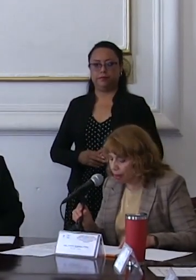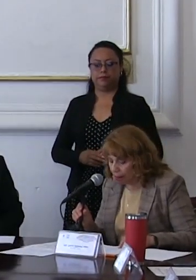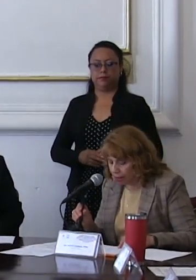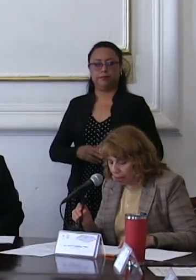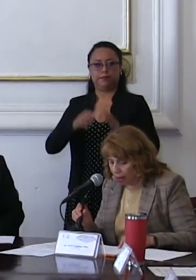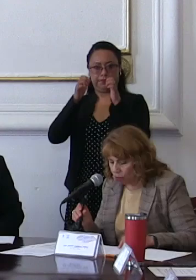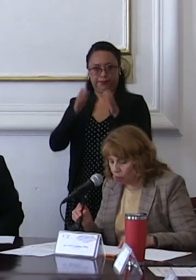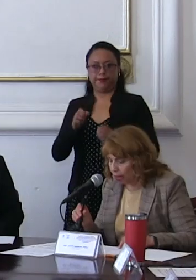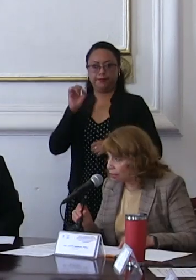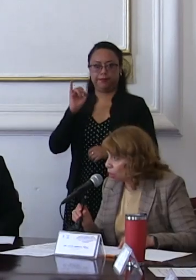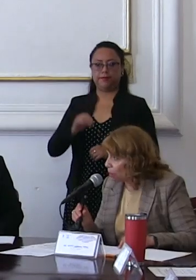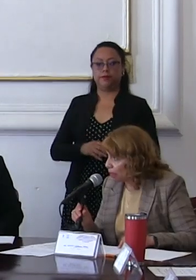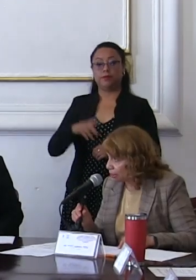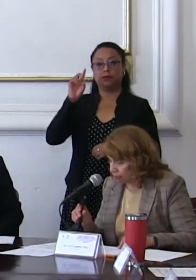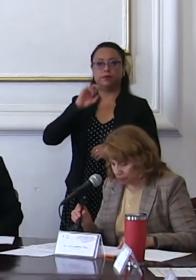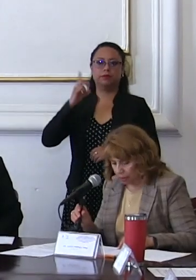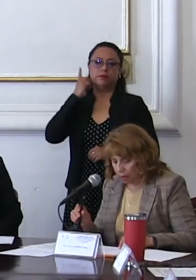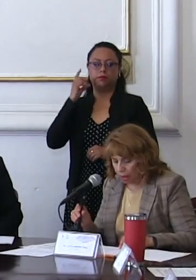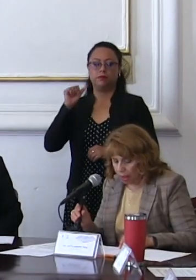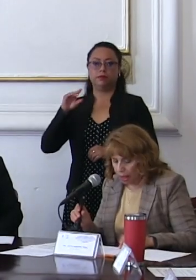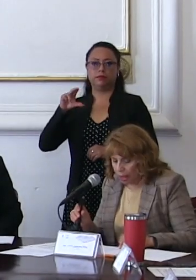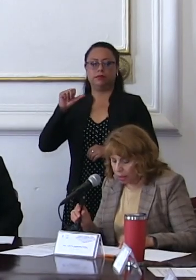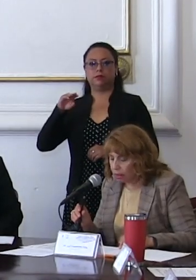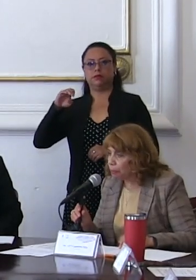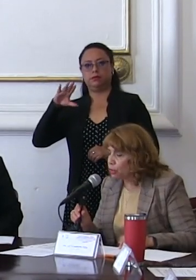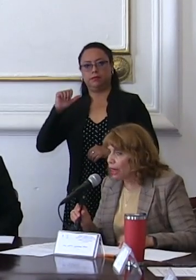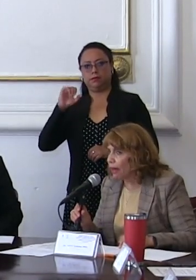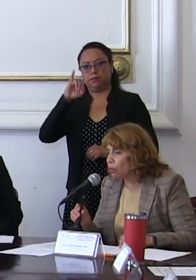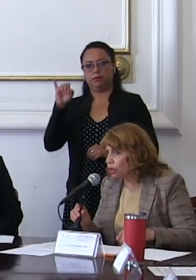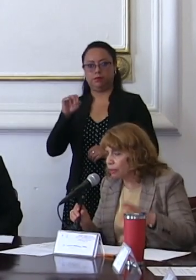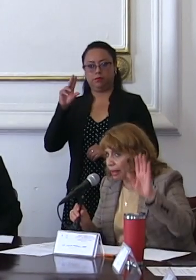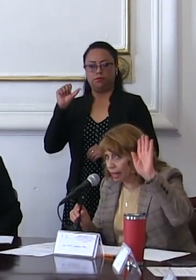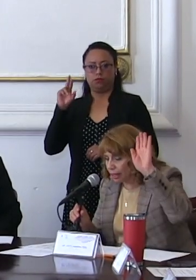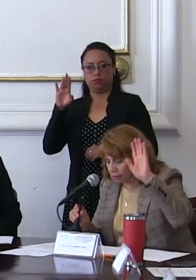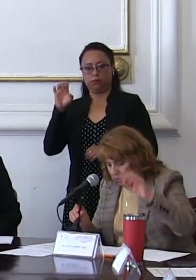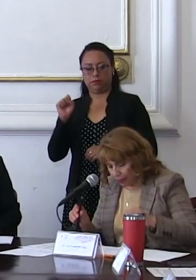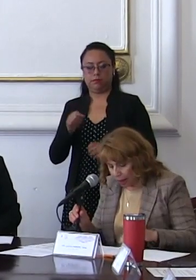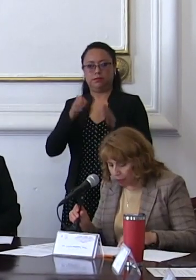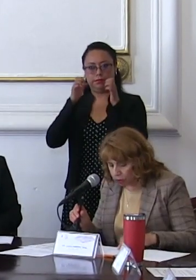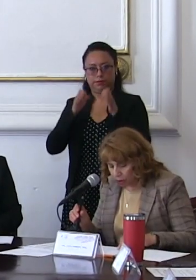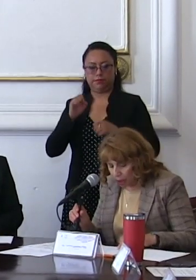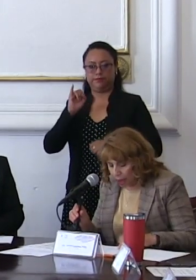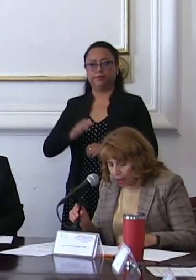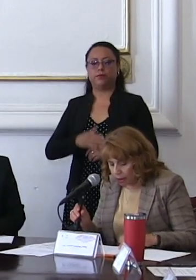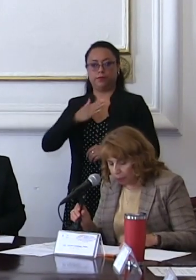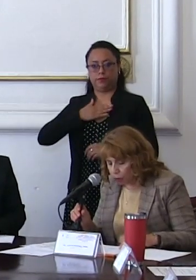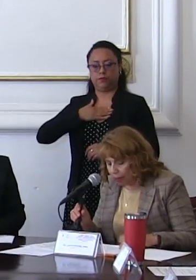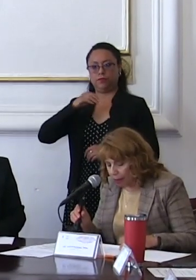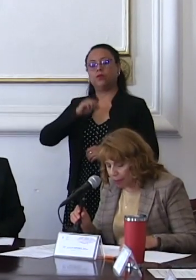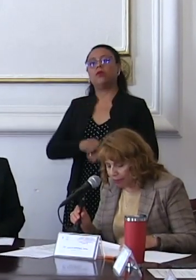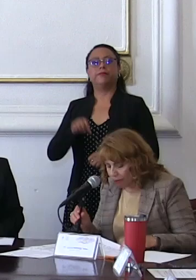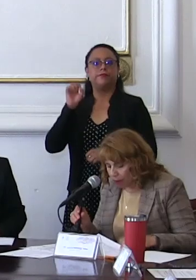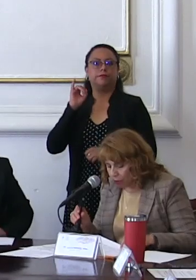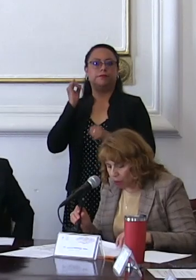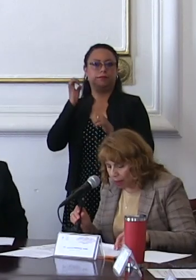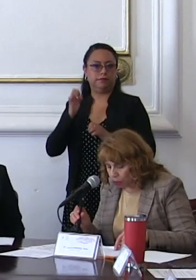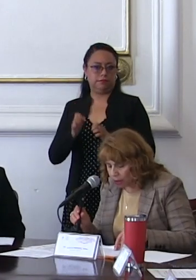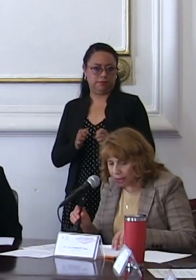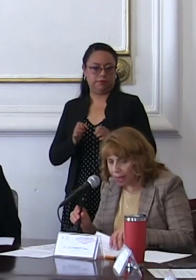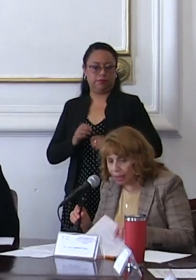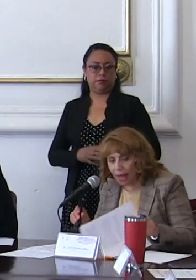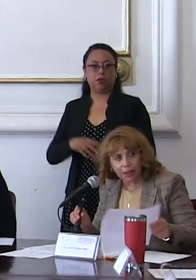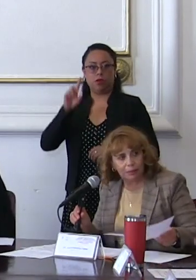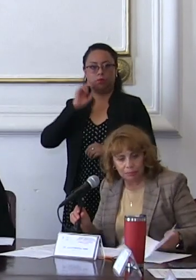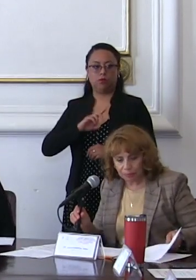Diputada Juana María Juárez López. Presente. Diputada Judith Vanegas, la de la voz. Diputada Brenda Fabiola